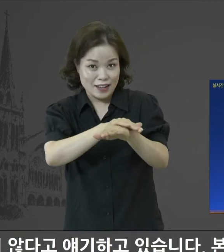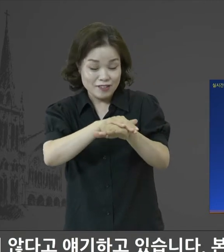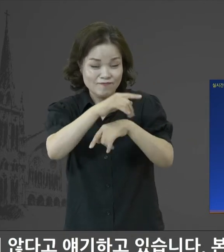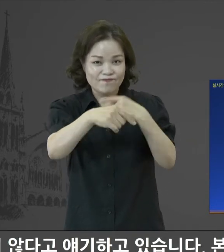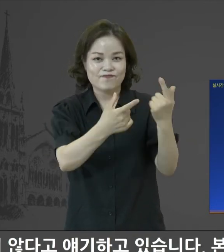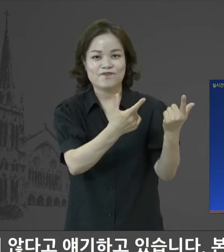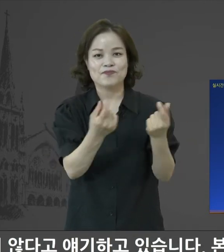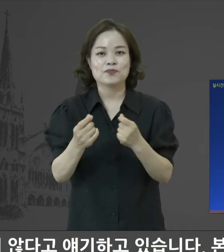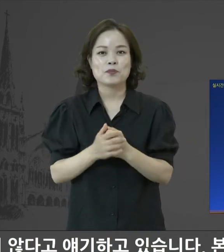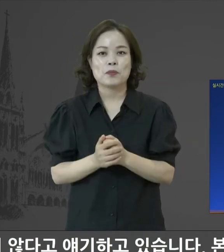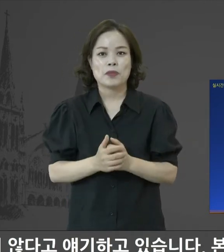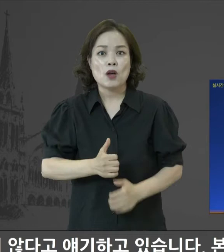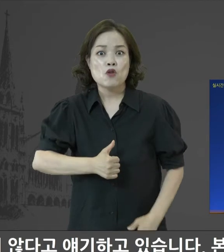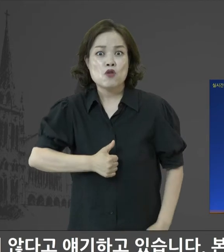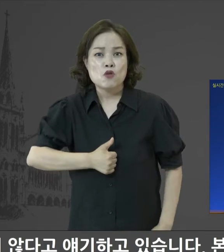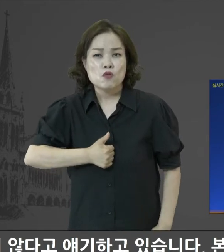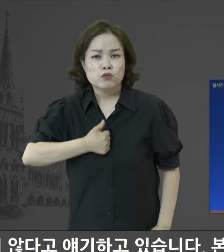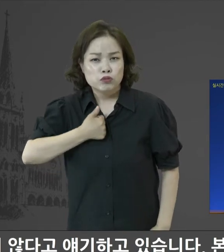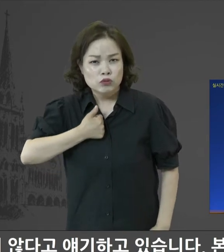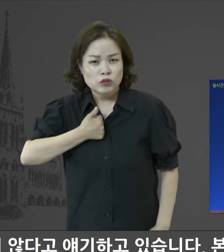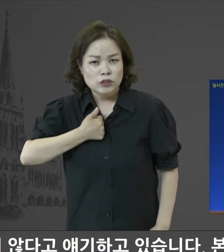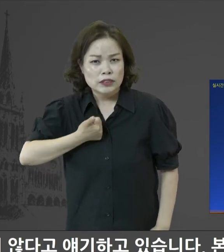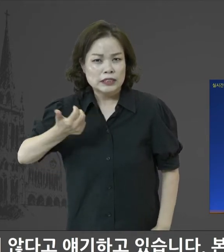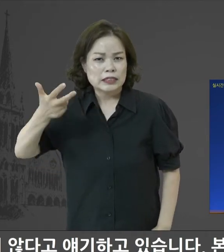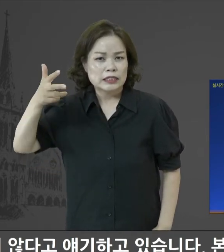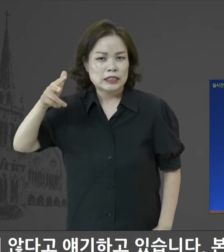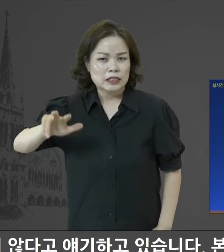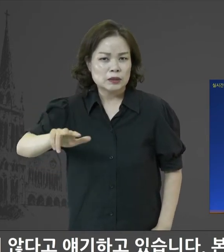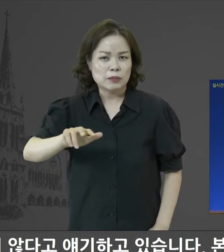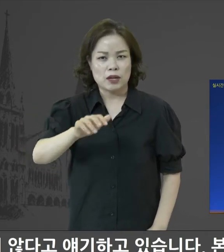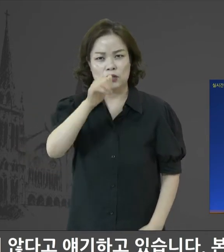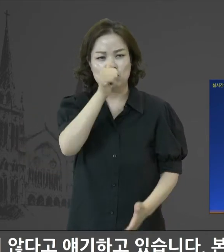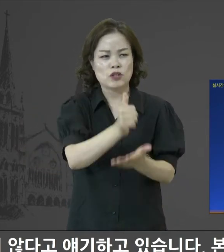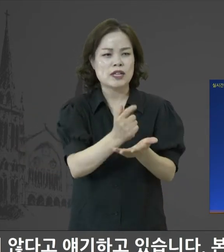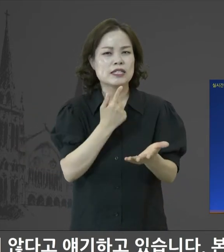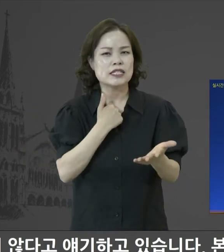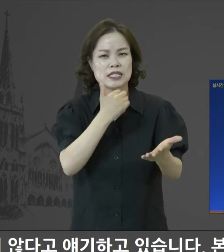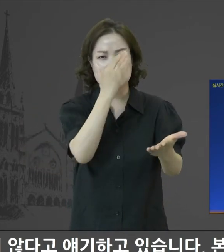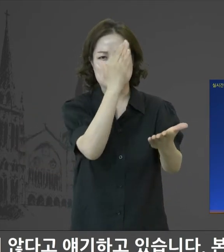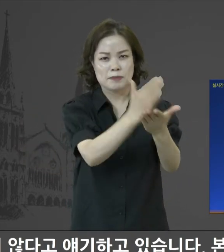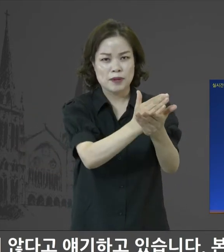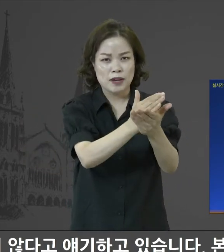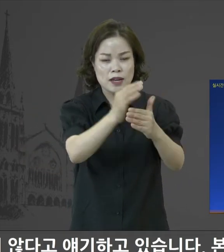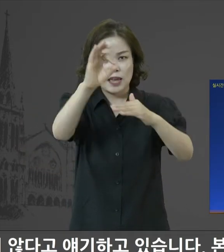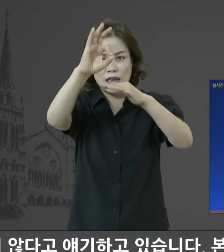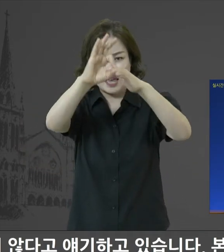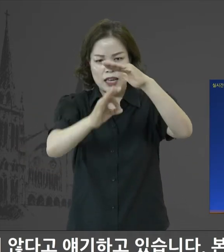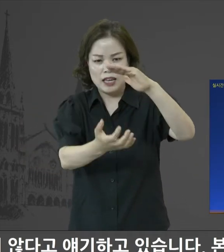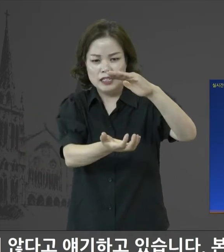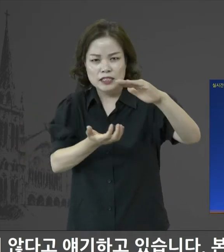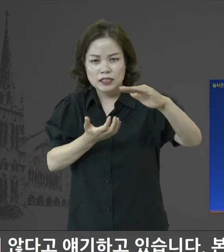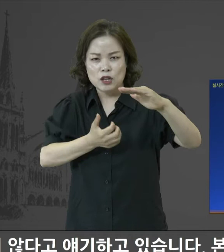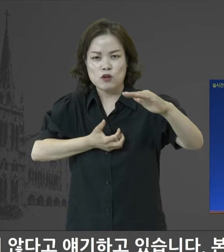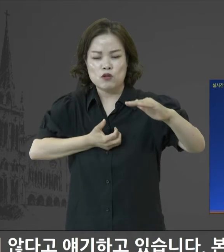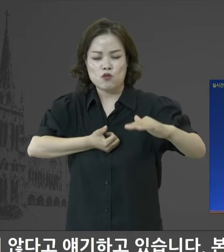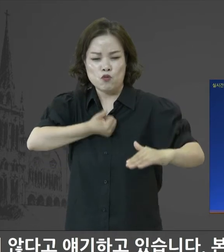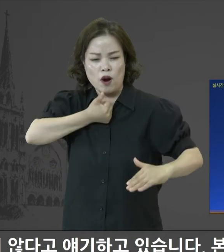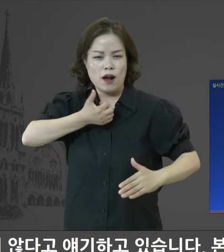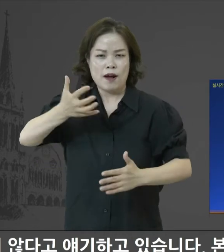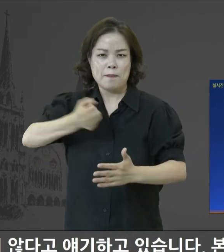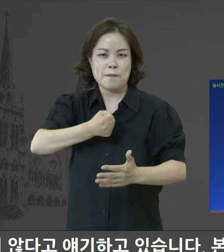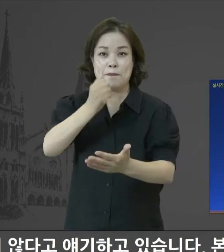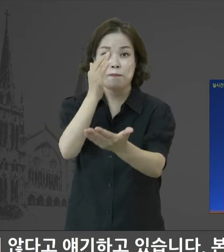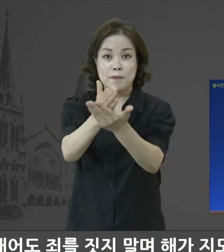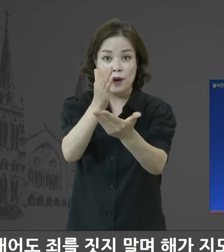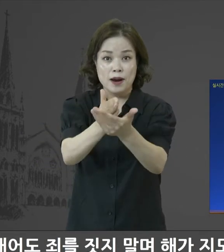하십시다. 분을 내어도 죄를 짓지 말며 해가 지도록 분을 품지